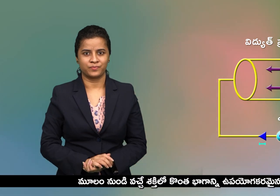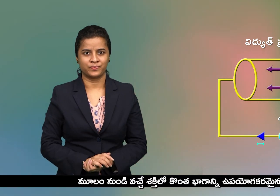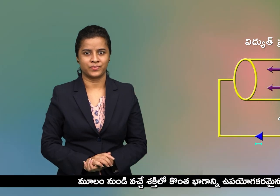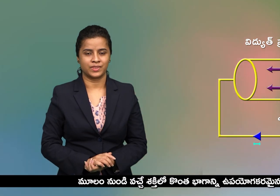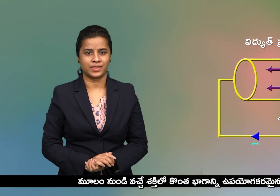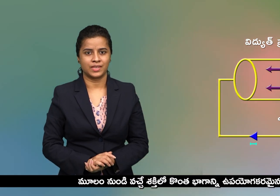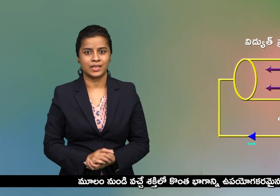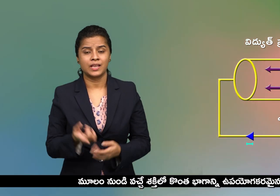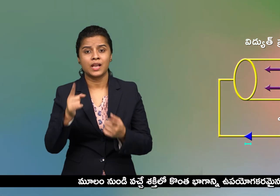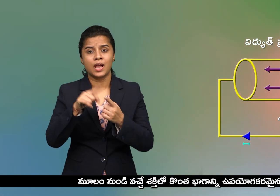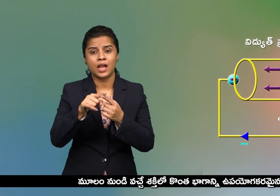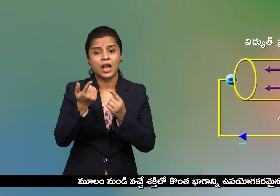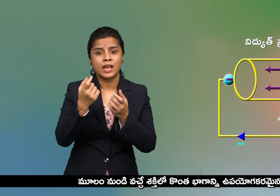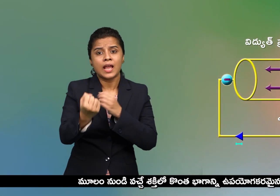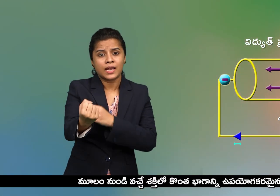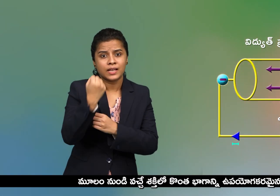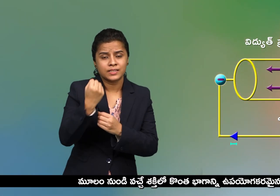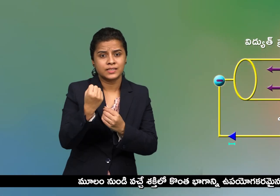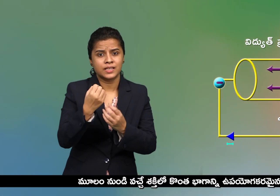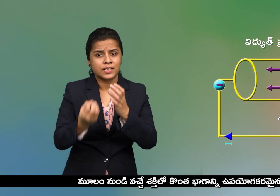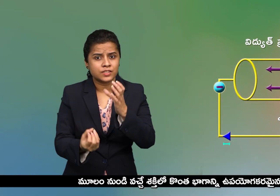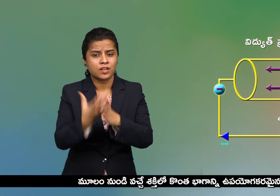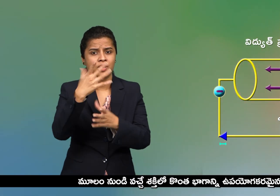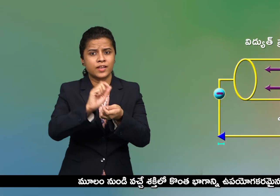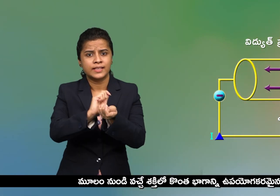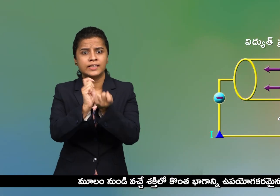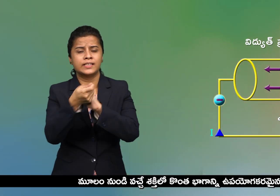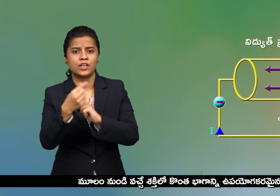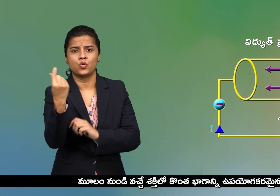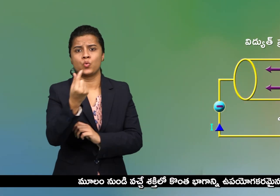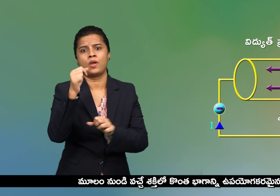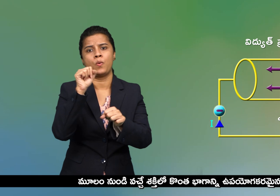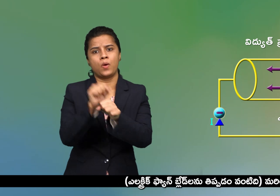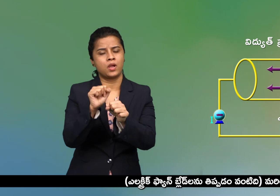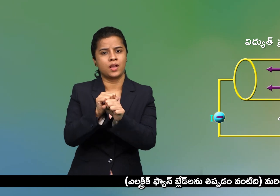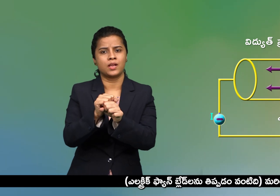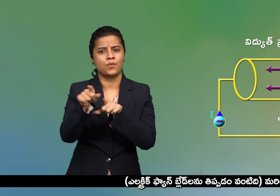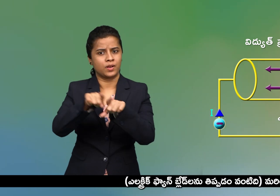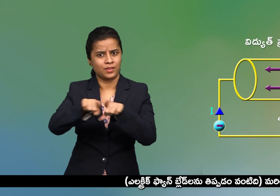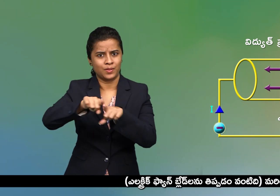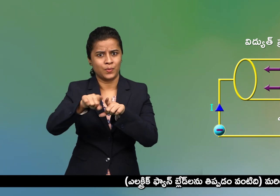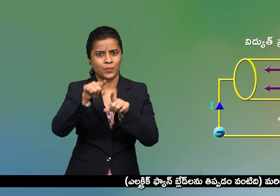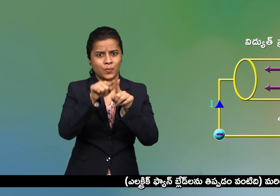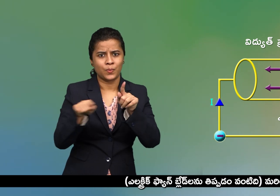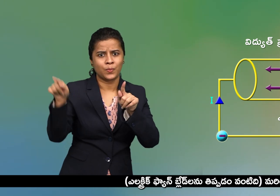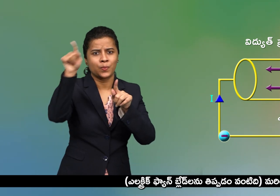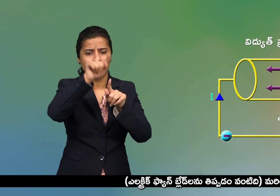మూలం నుండి వచ్చే శక్తిలో కొంత భాగాన్ని ఉపయోగకరమైన పనిగా మార్చవచ్చు. ఎలక్ట్రిక్ ప్లాన్ బ్లేడ్లను తిప్పడం